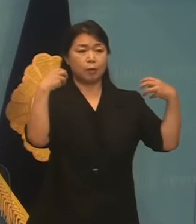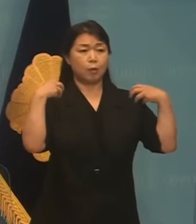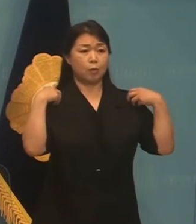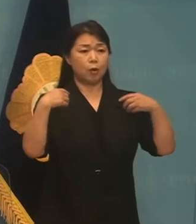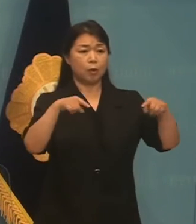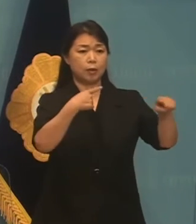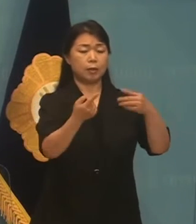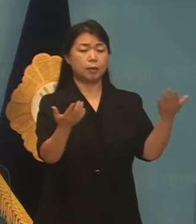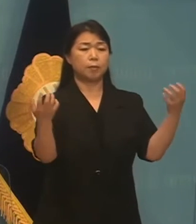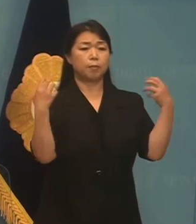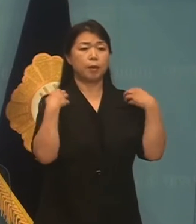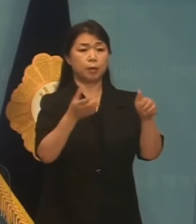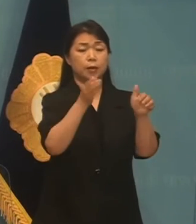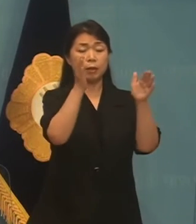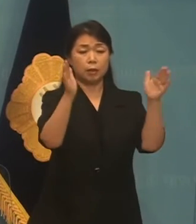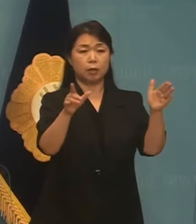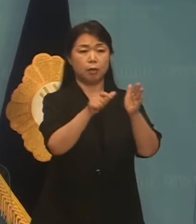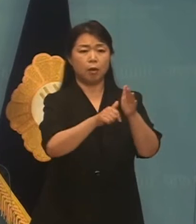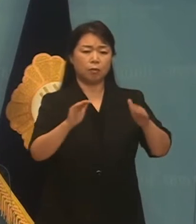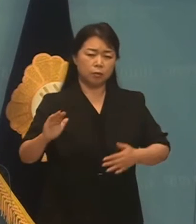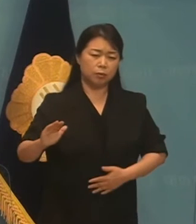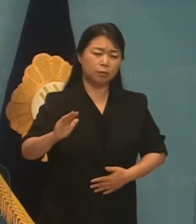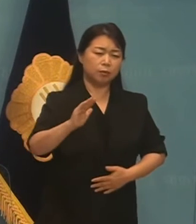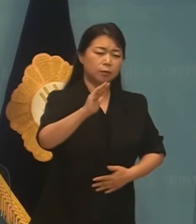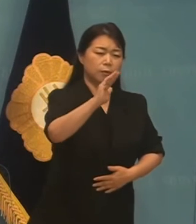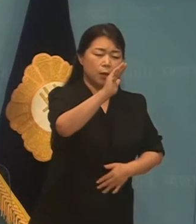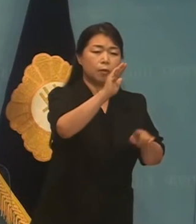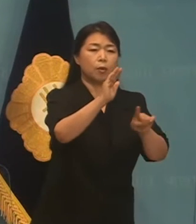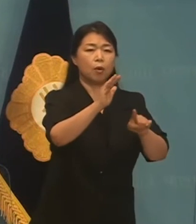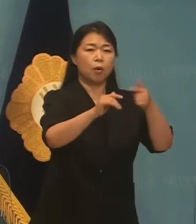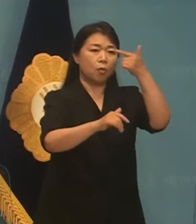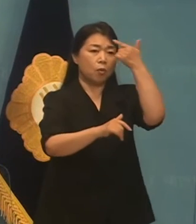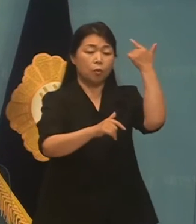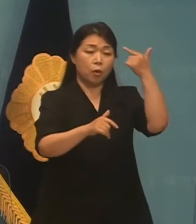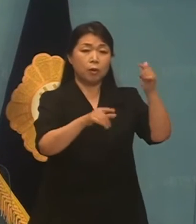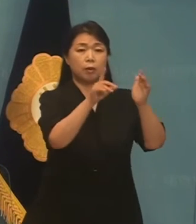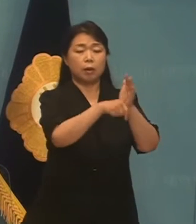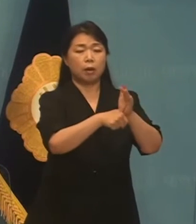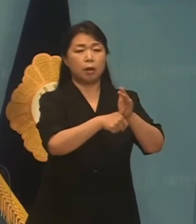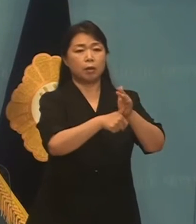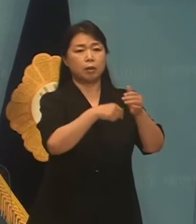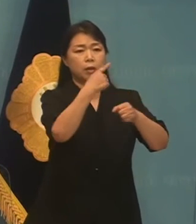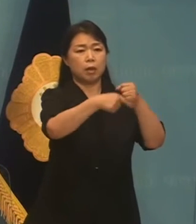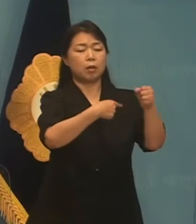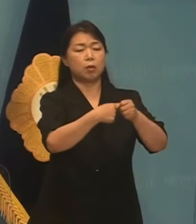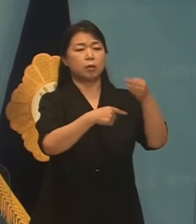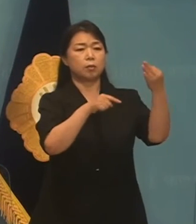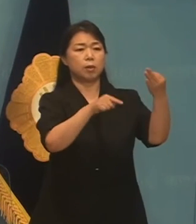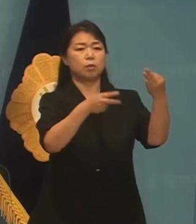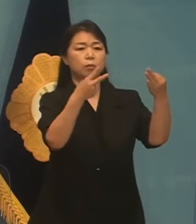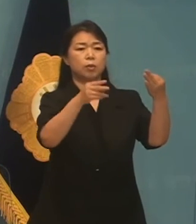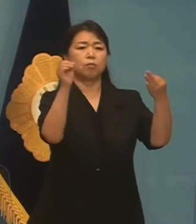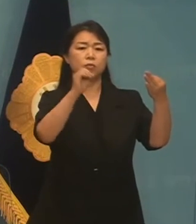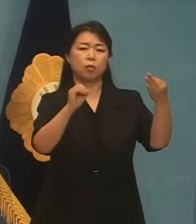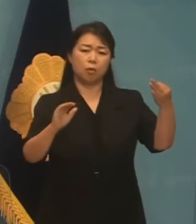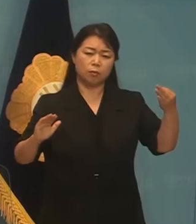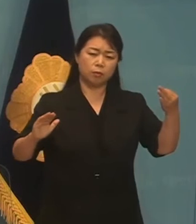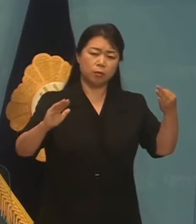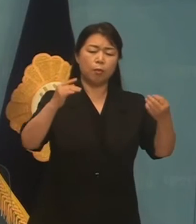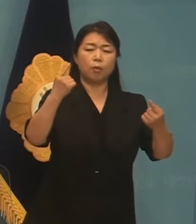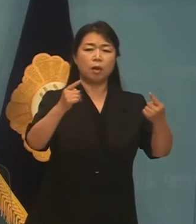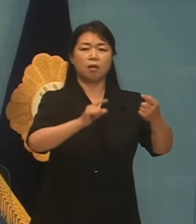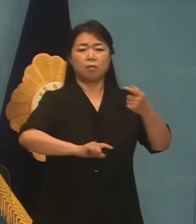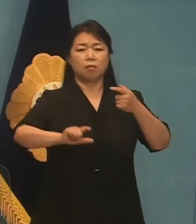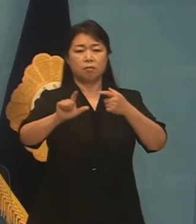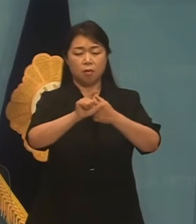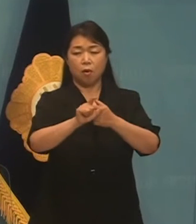중 상승 비율은 노무현 정권 때의 연간 14.2%를 2% 상승률보다